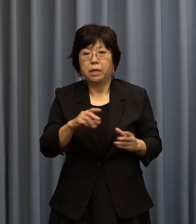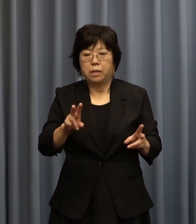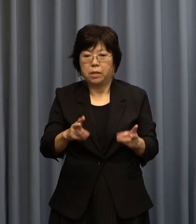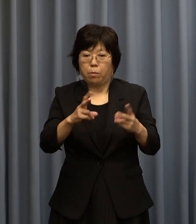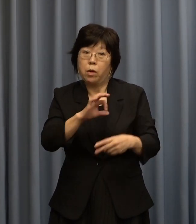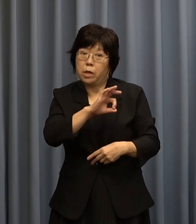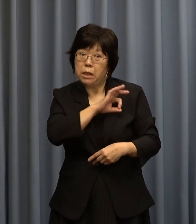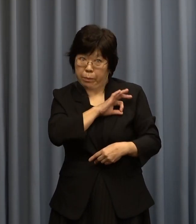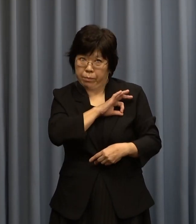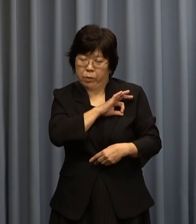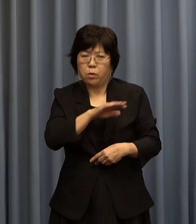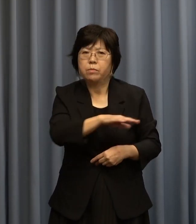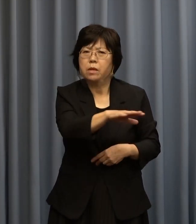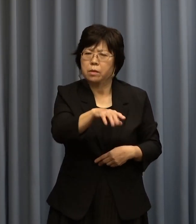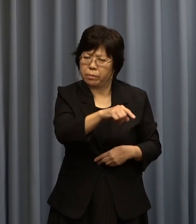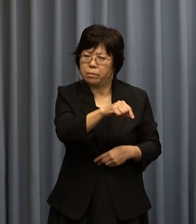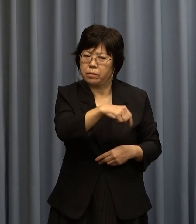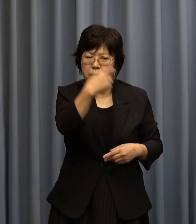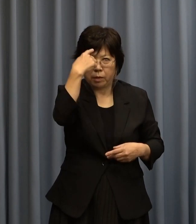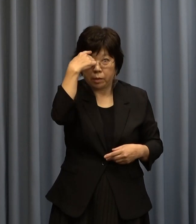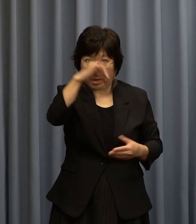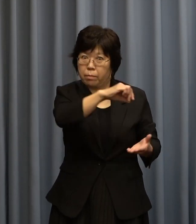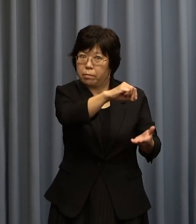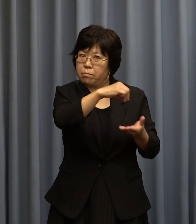からは基本的には